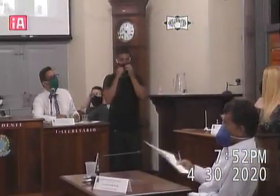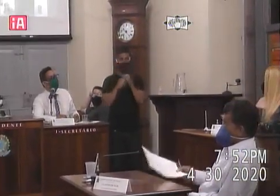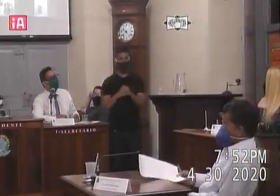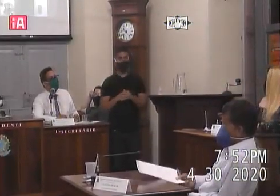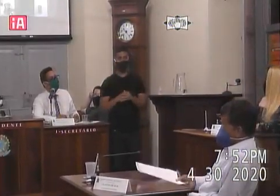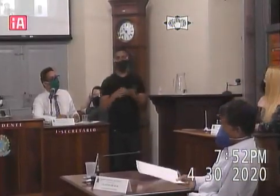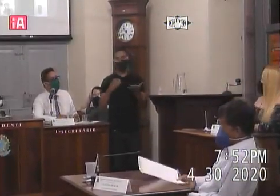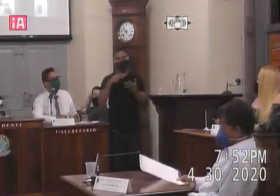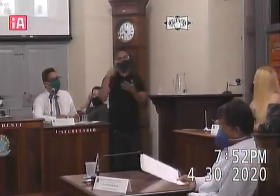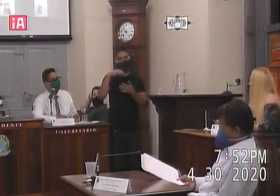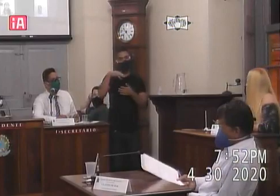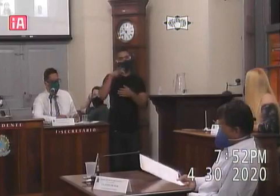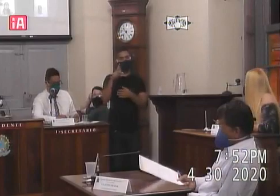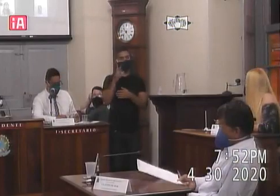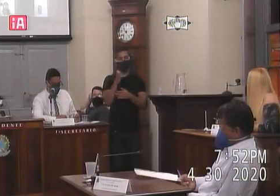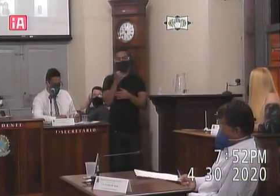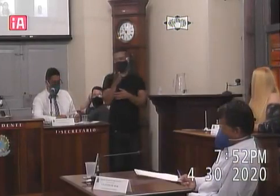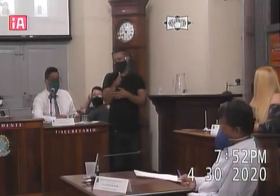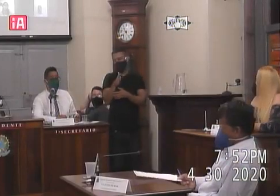vereadora Michele.